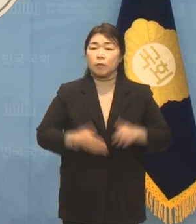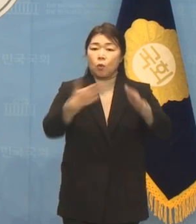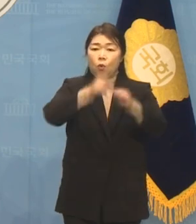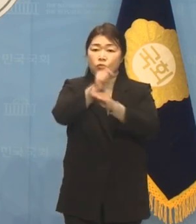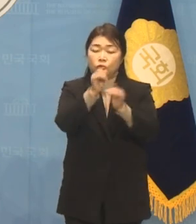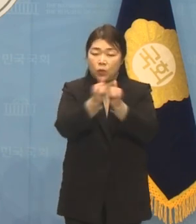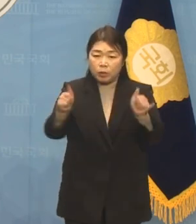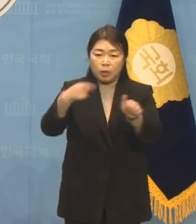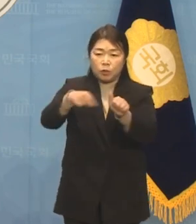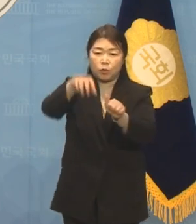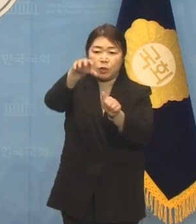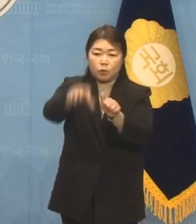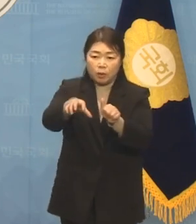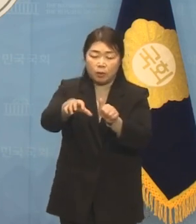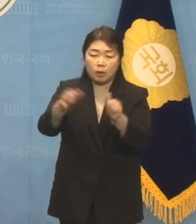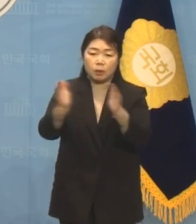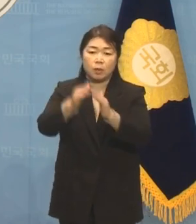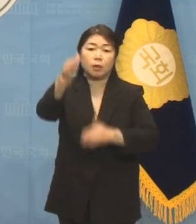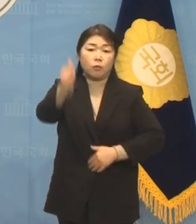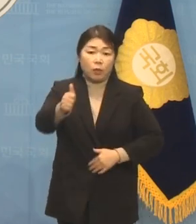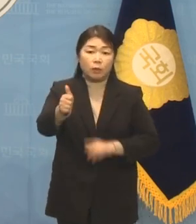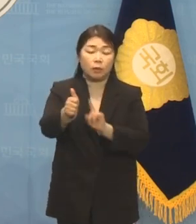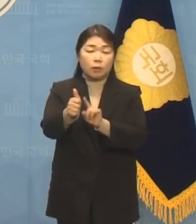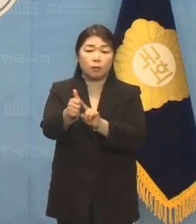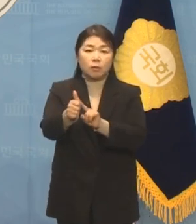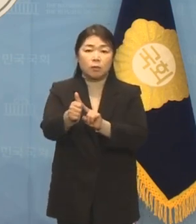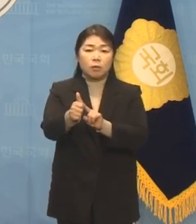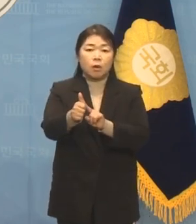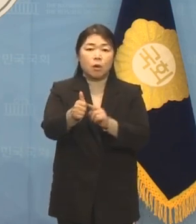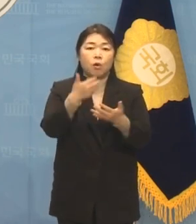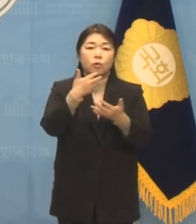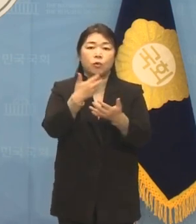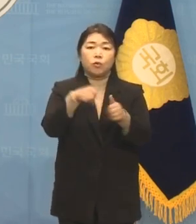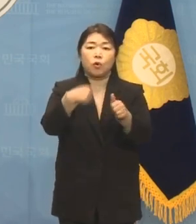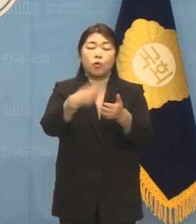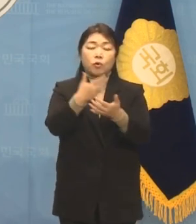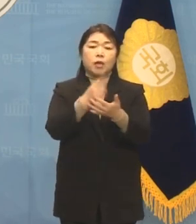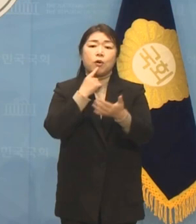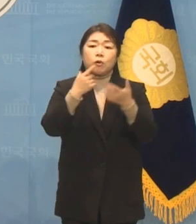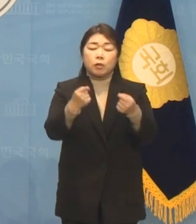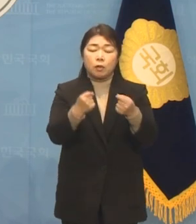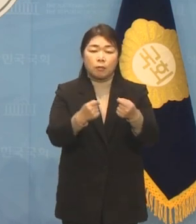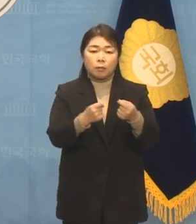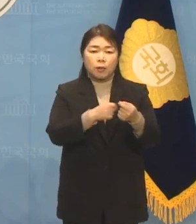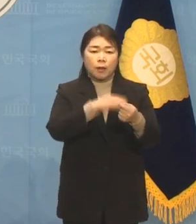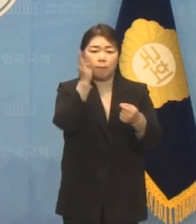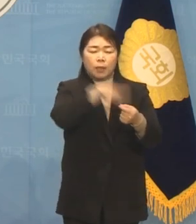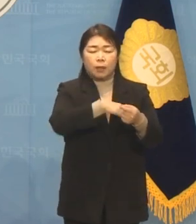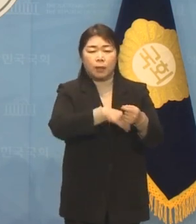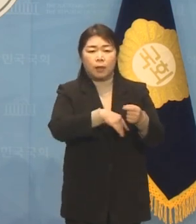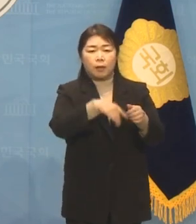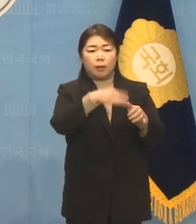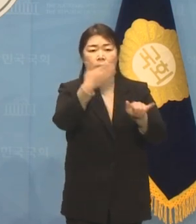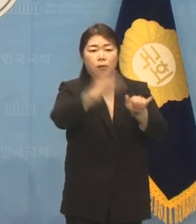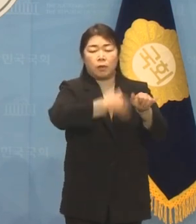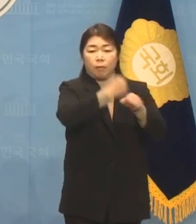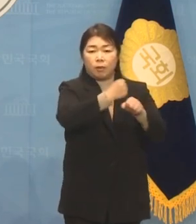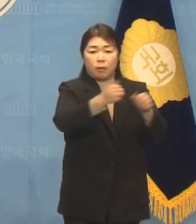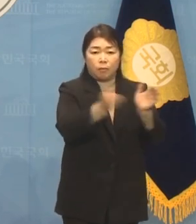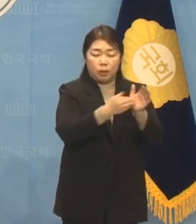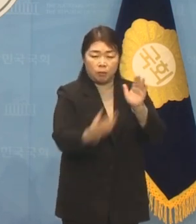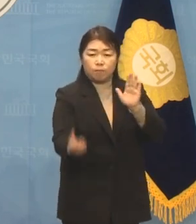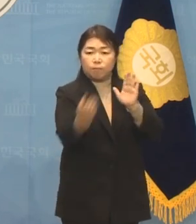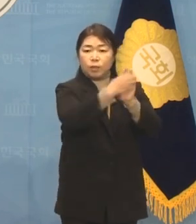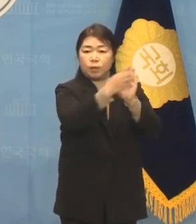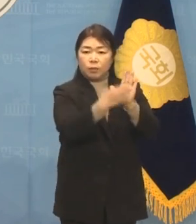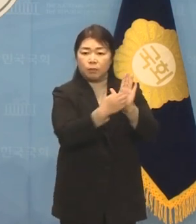공무원 교육기관의 장이라는 사람이 교육자료인 척 저질 영상을 만들어 업로드하다니 명백히 정치적 중립